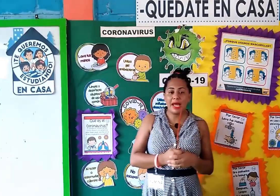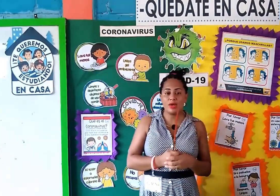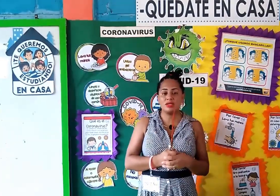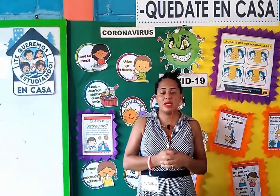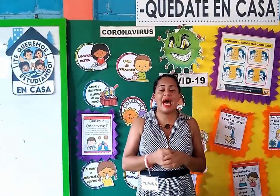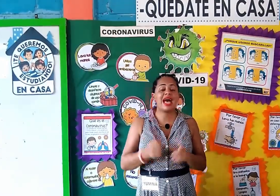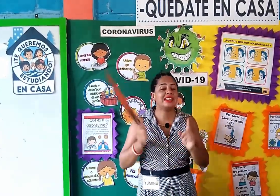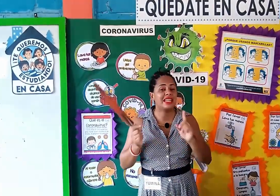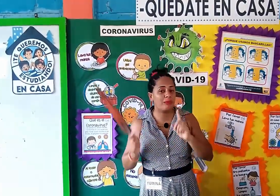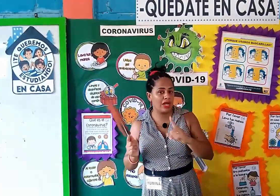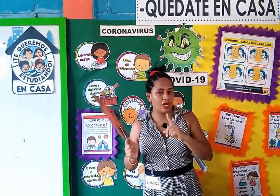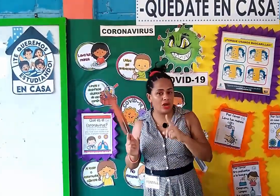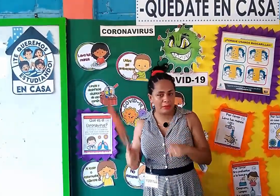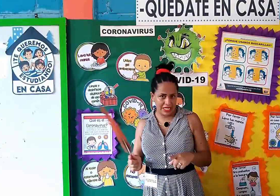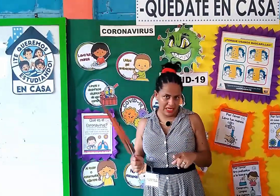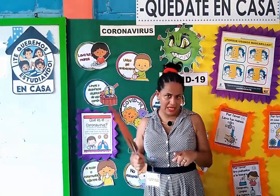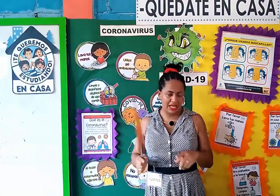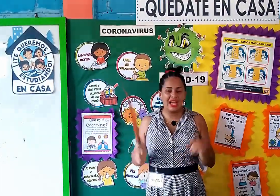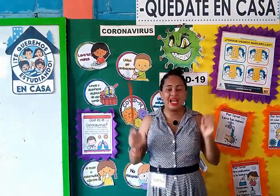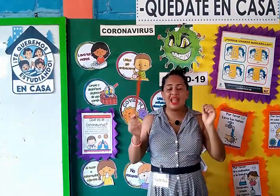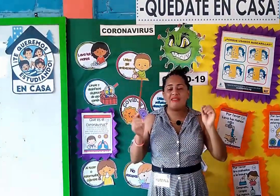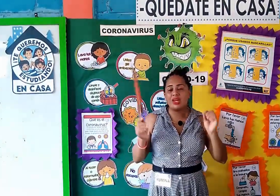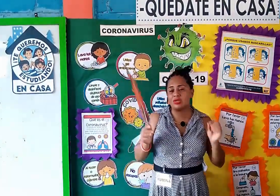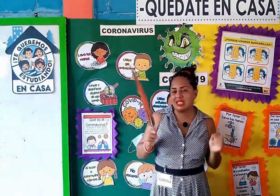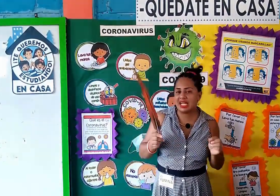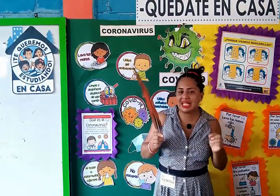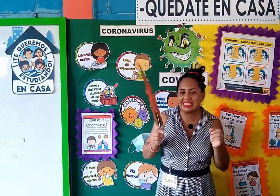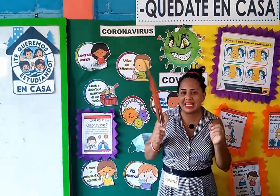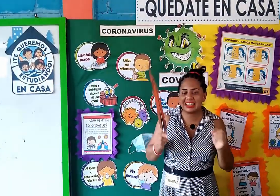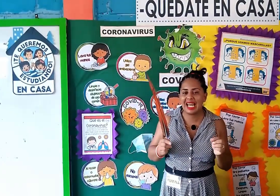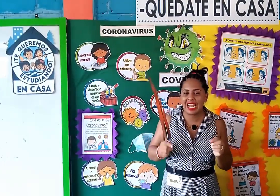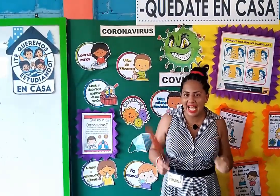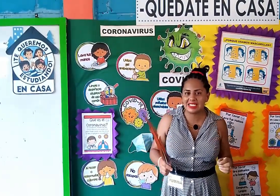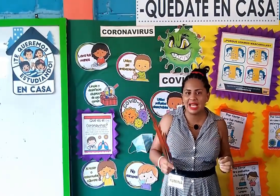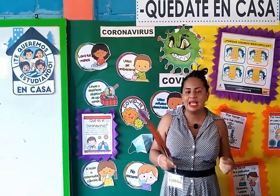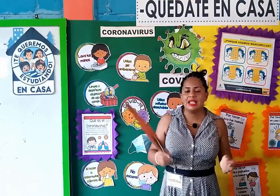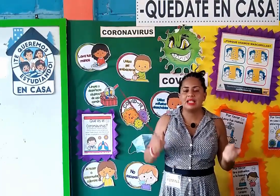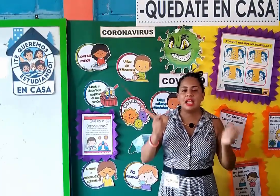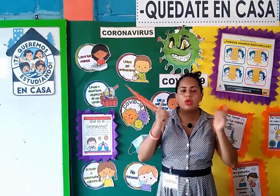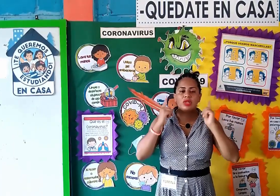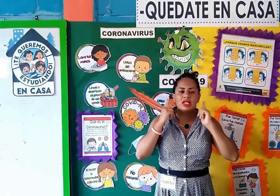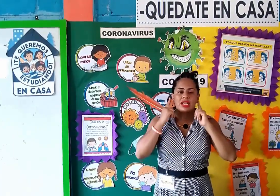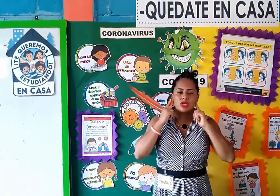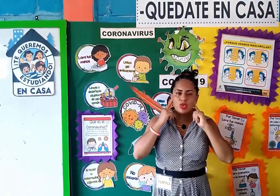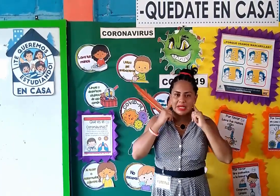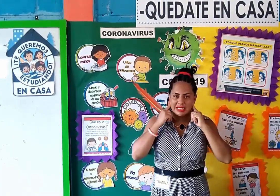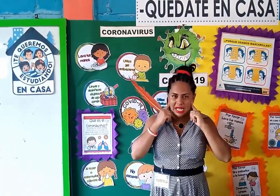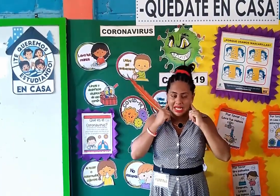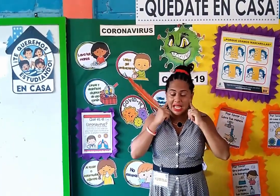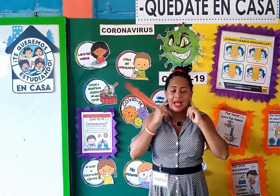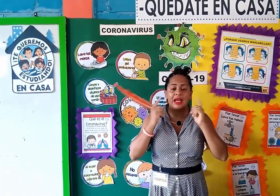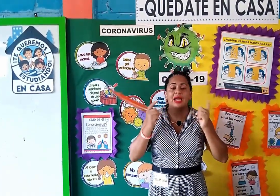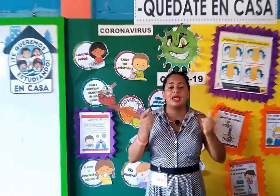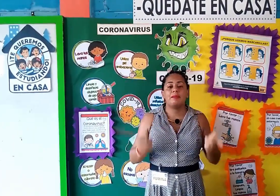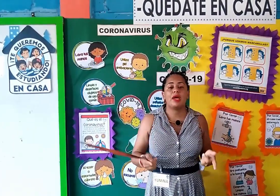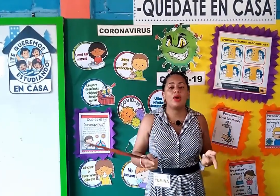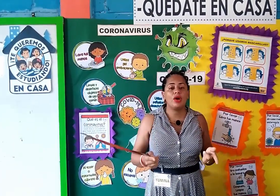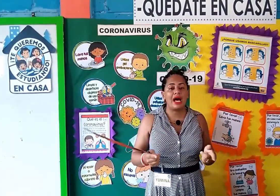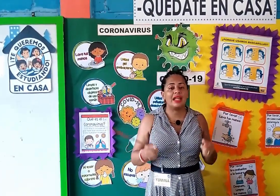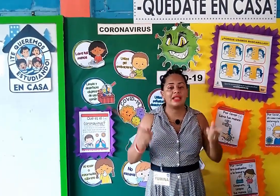manos antes de ponernos la mascarilla. Cada vez que usted tenga que salir de la casa, tiene que utilizar su mascarilla. Pero antes